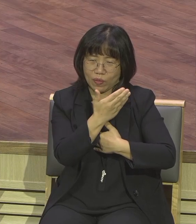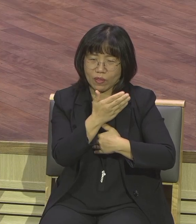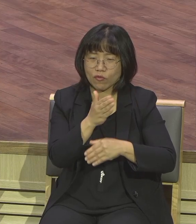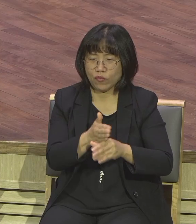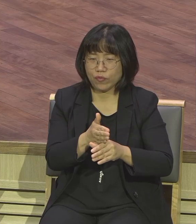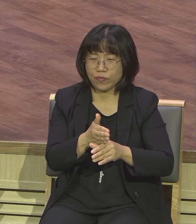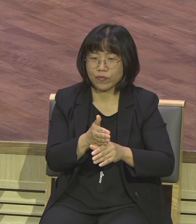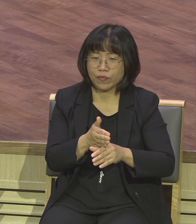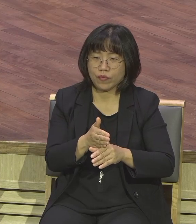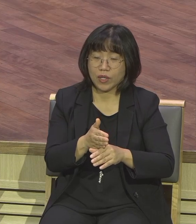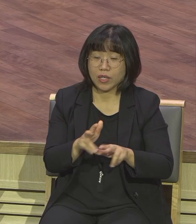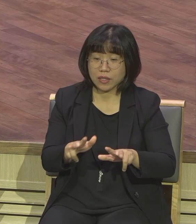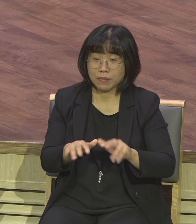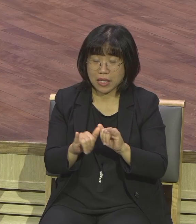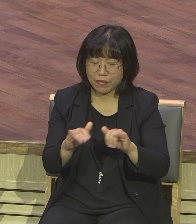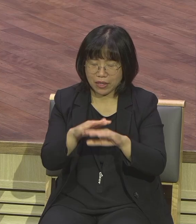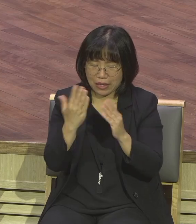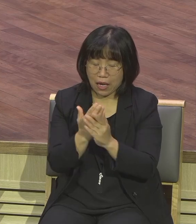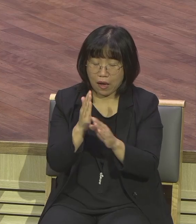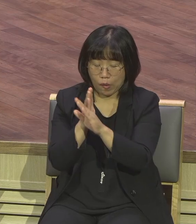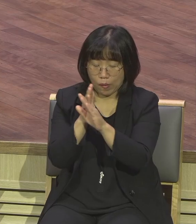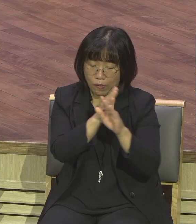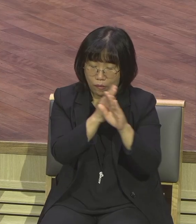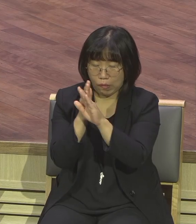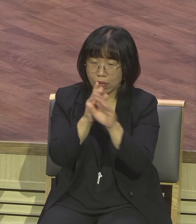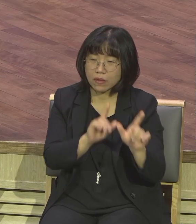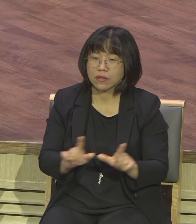그렇게 삽니다. 사람들이 다 그래 살아요.